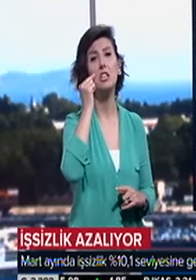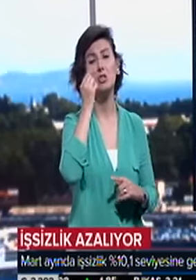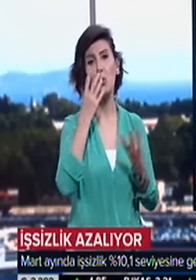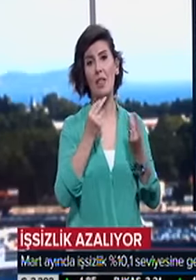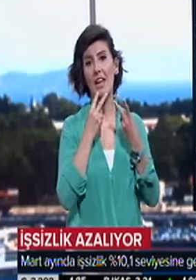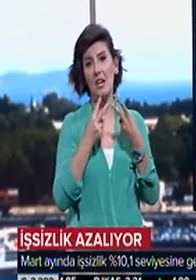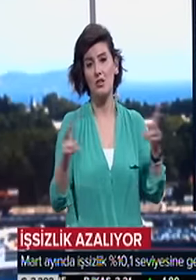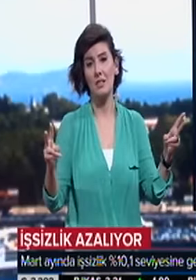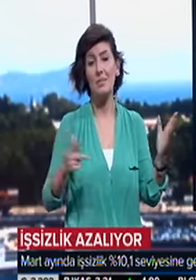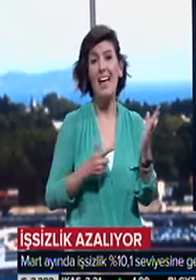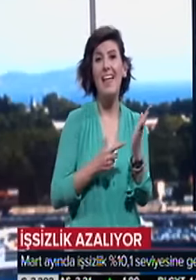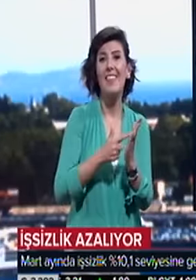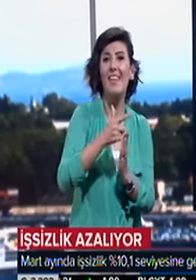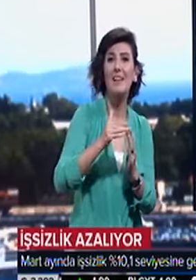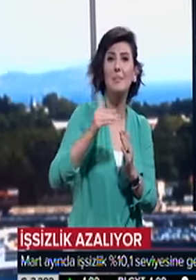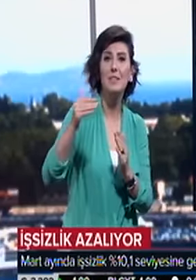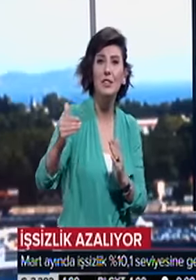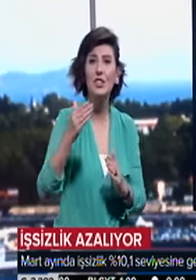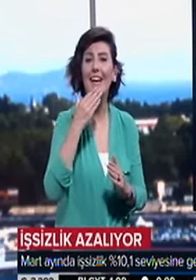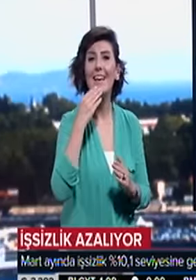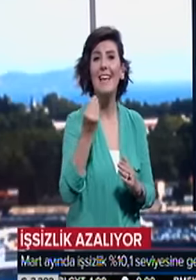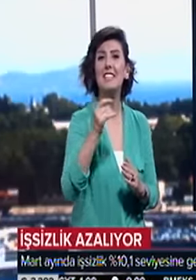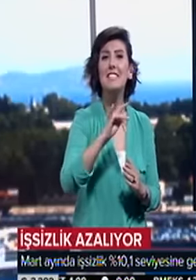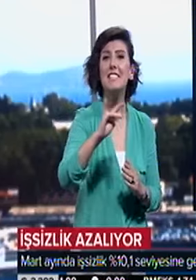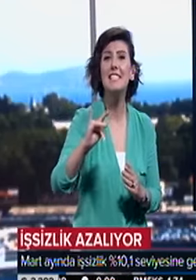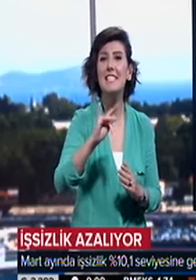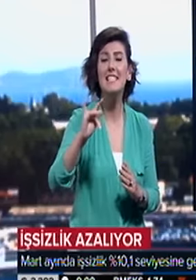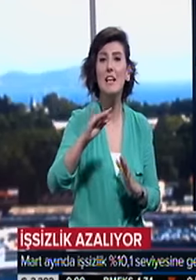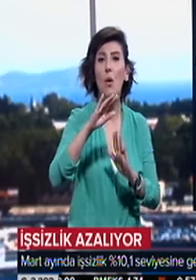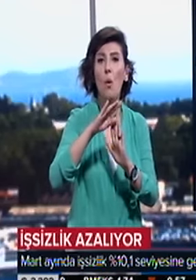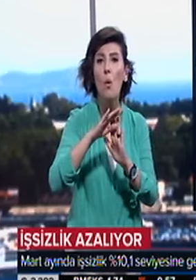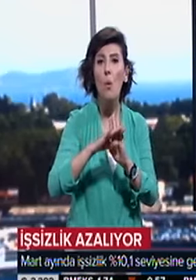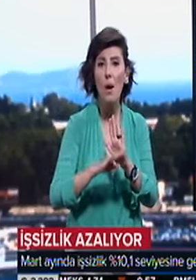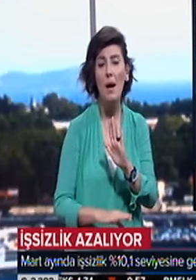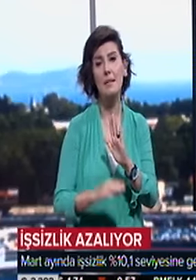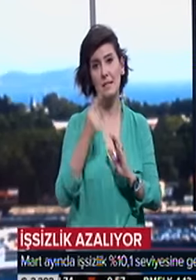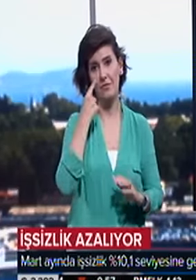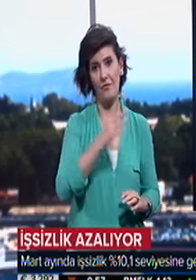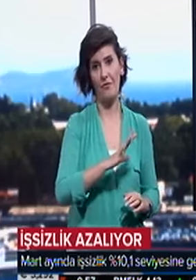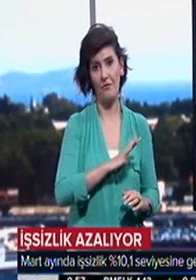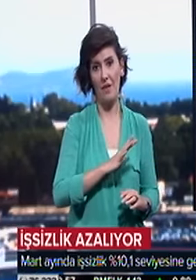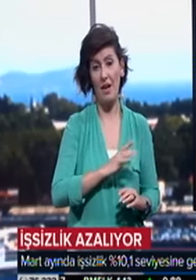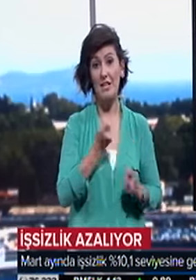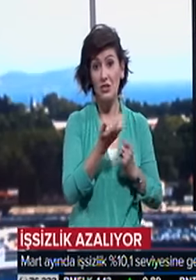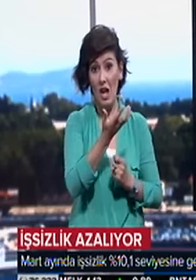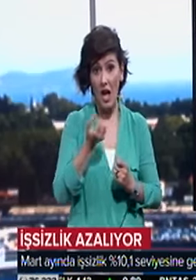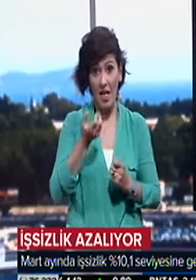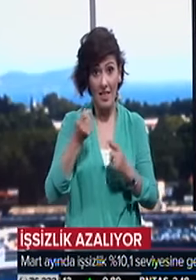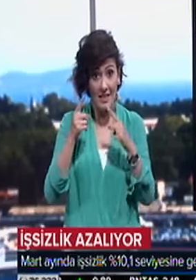olarak açıklandı. Tarım dışı ve genç işsizlik oranlarında da azalış gözlendi. İstihdam edilenlerin